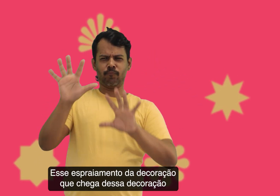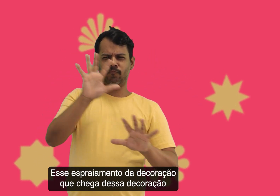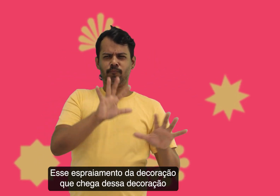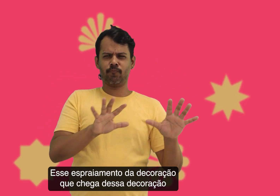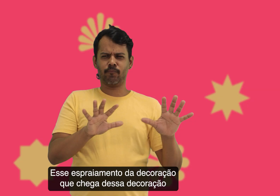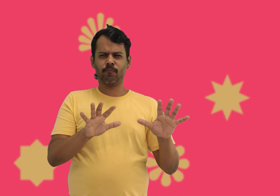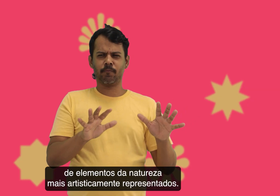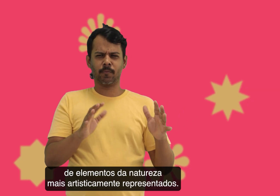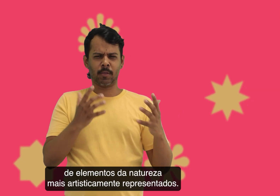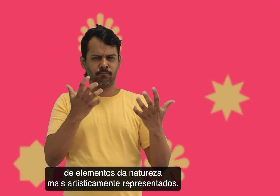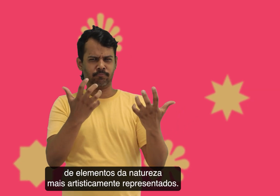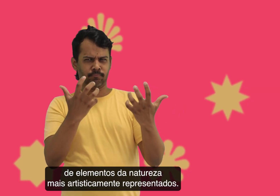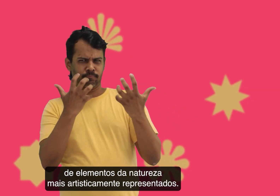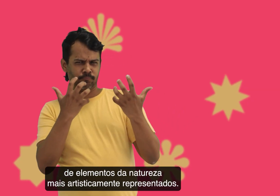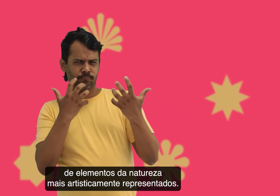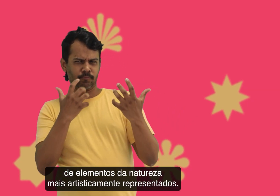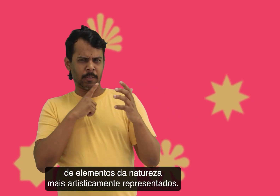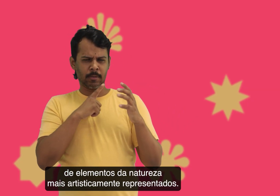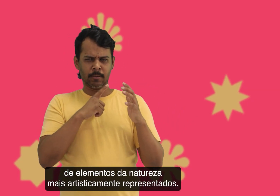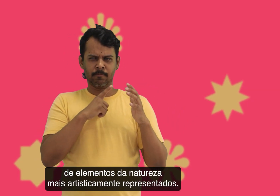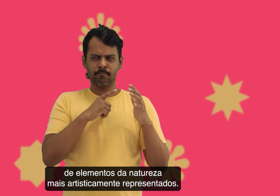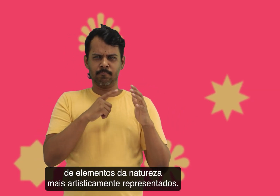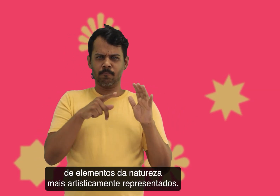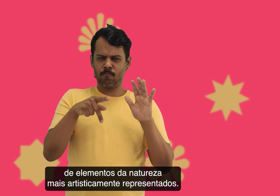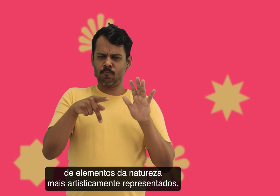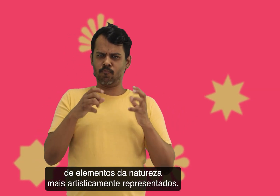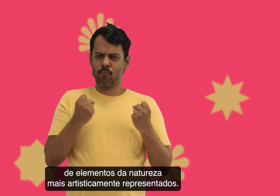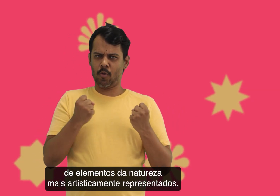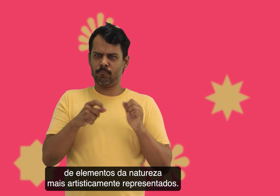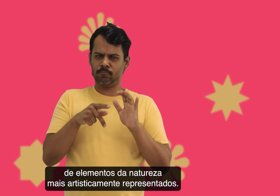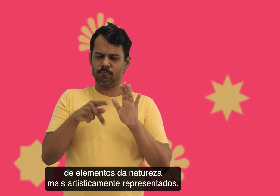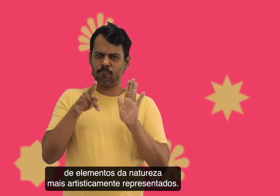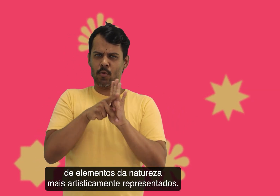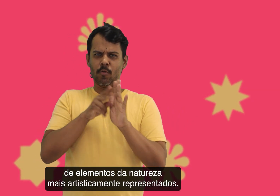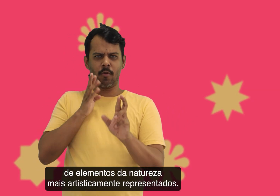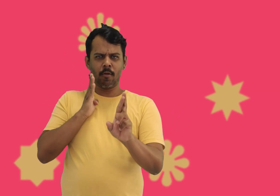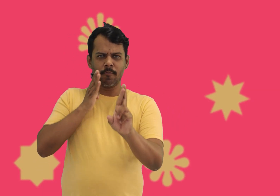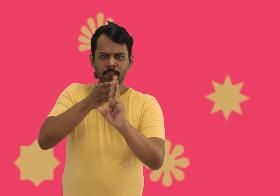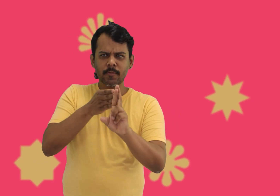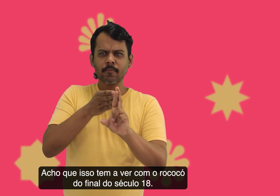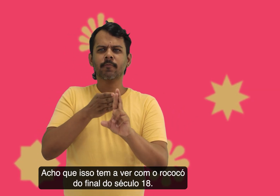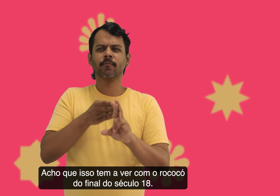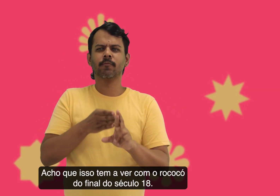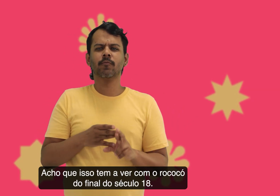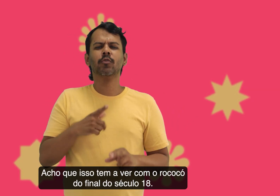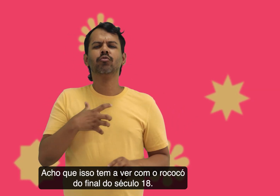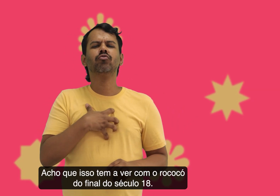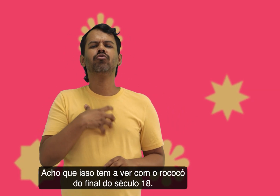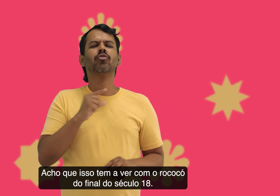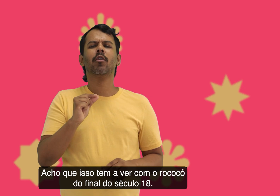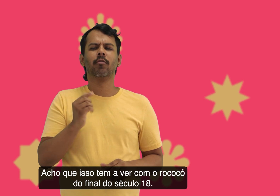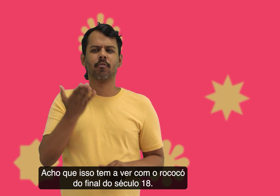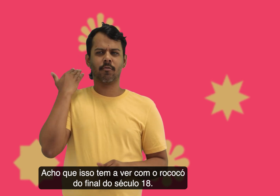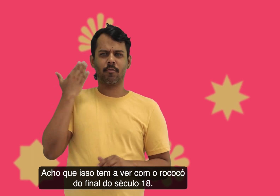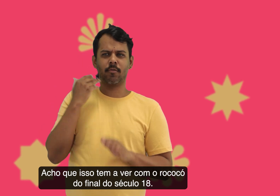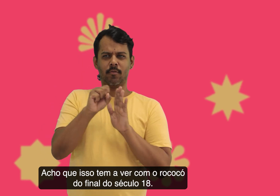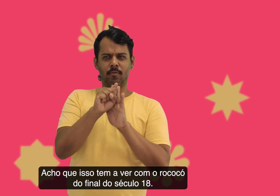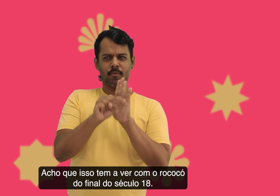dessa decoração de elementos da natureza, mas artisticamente representados e tal. Acho que isso tem a ver com o rococó do final do